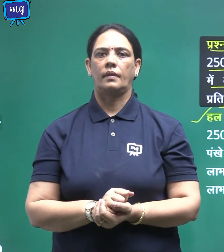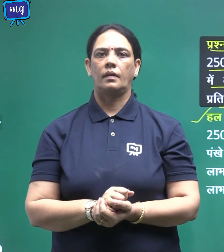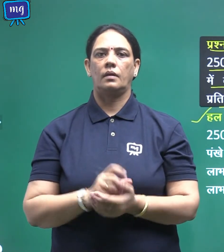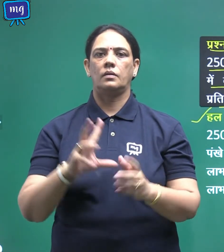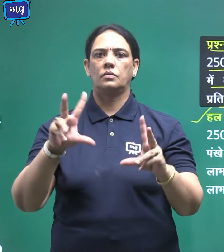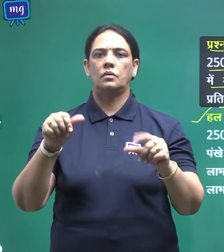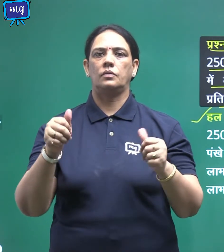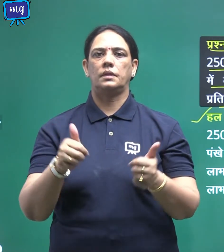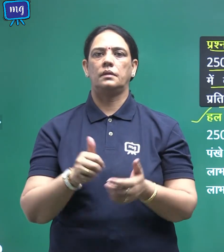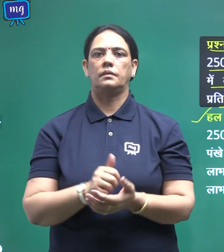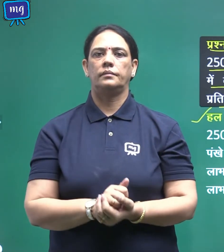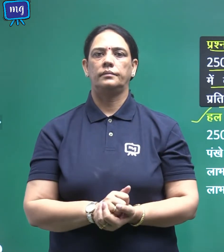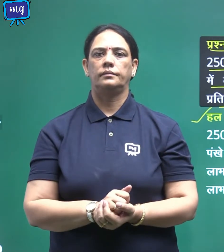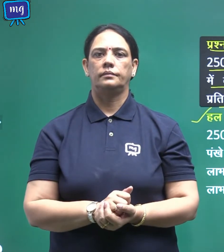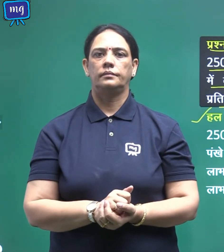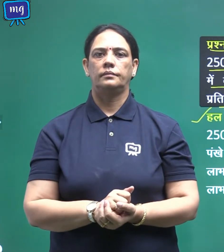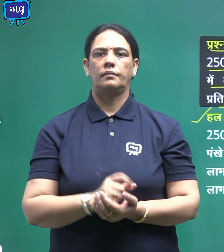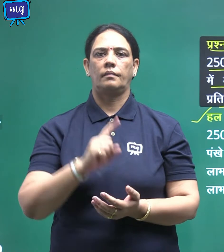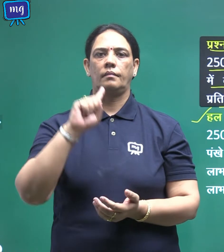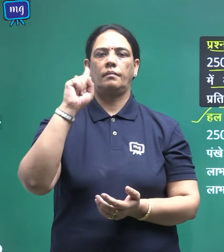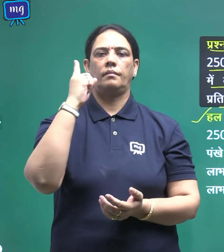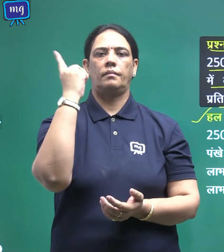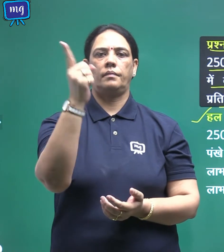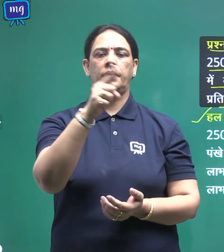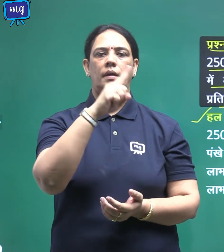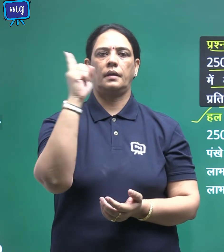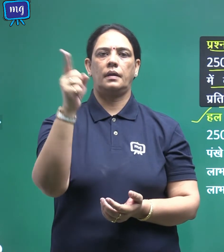हल पंखे का